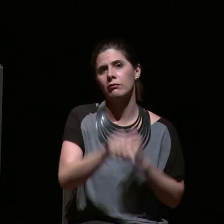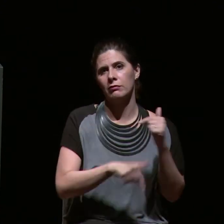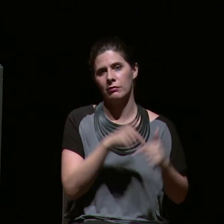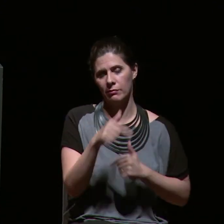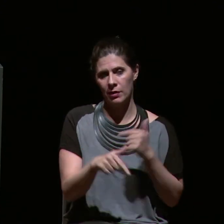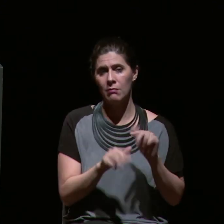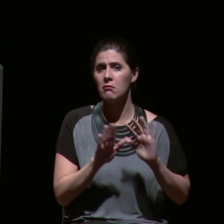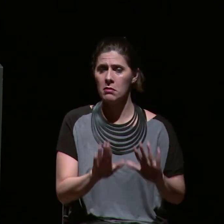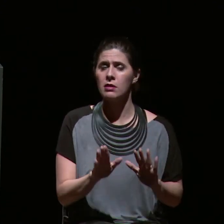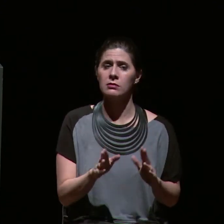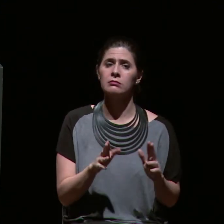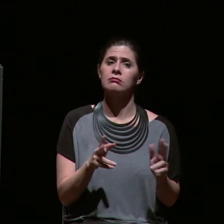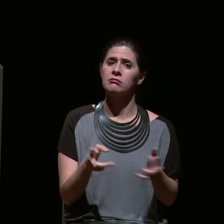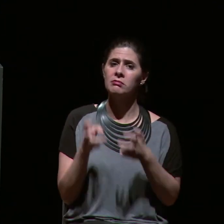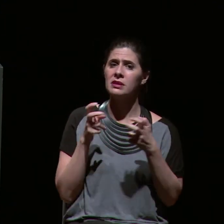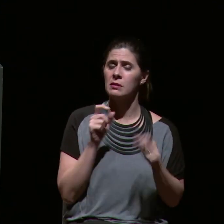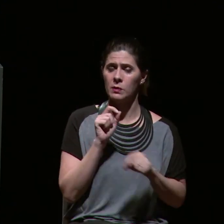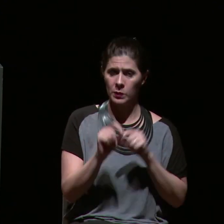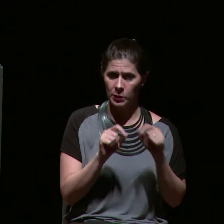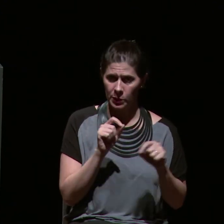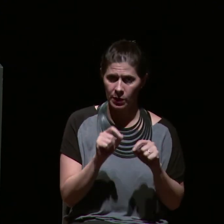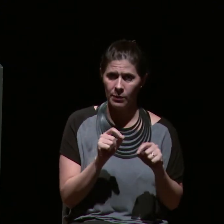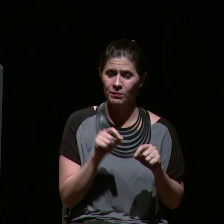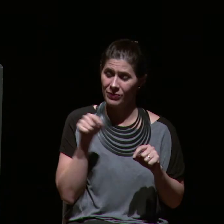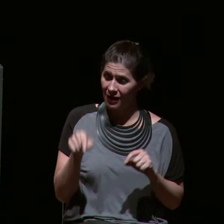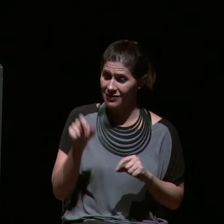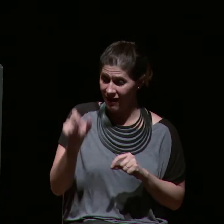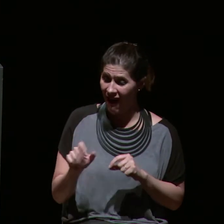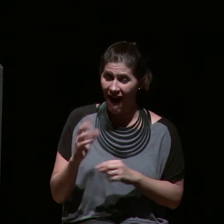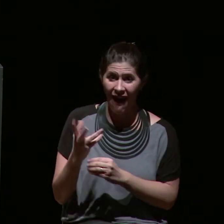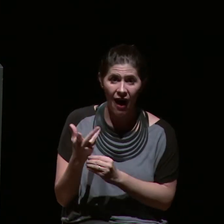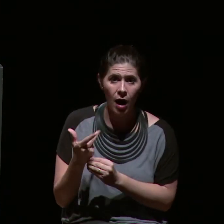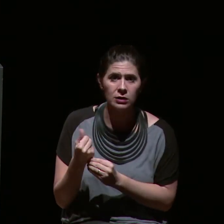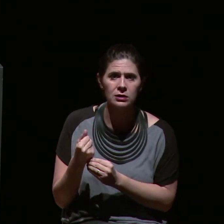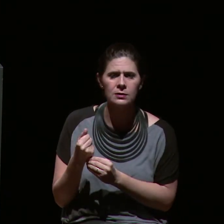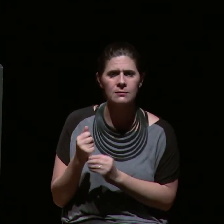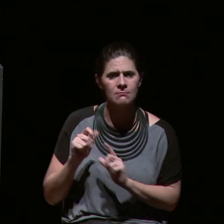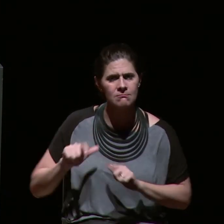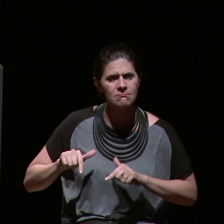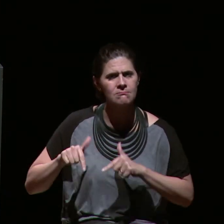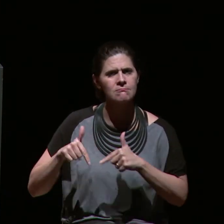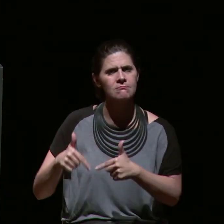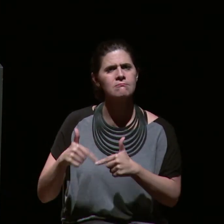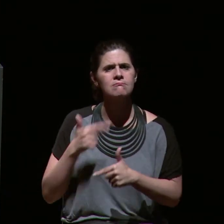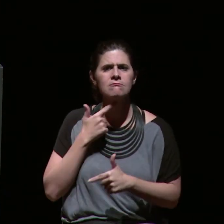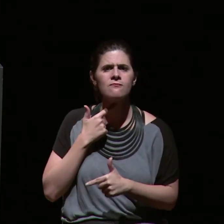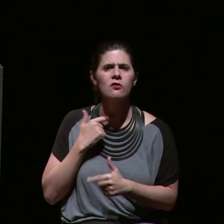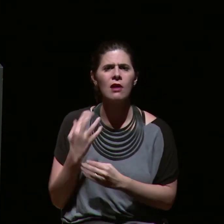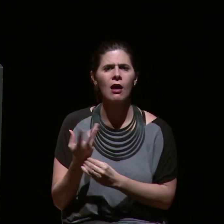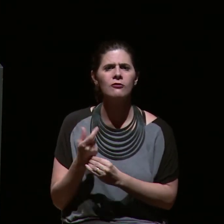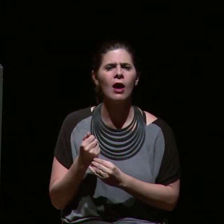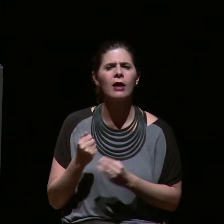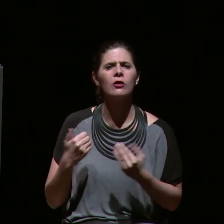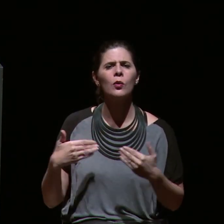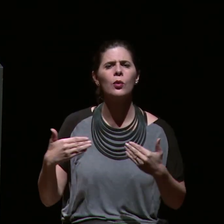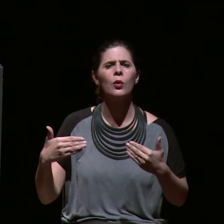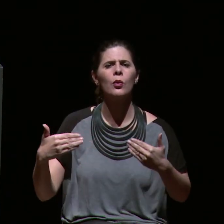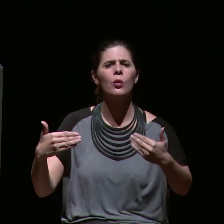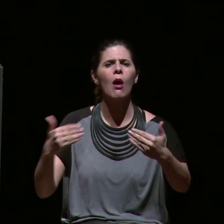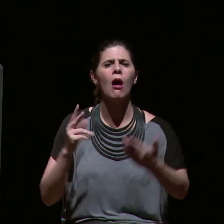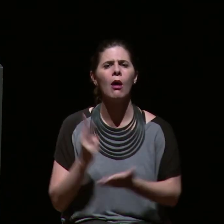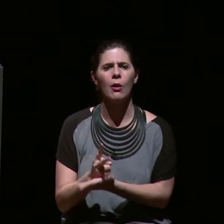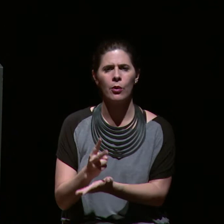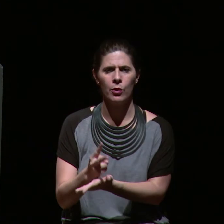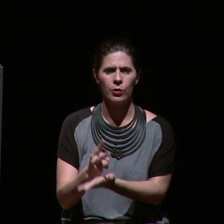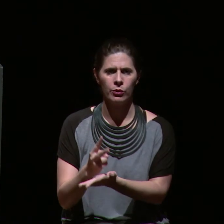poderemos observar as incríveis formas encontradas por estes artistas para manter viva a chama de sua arte e, ainda assim, sobreviver em